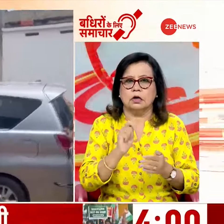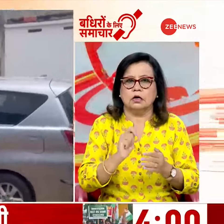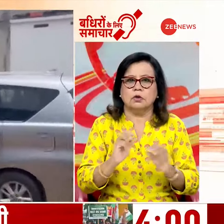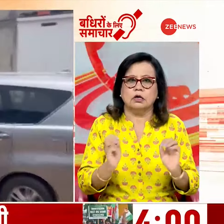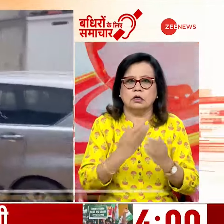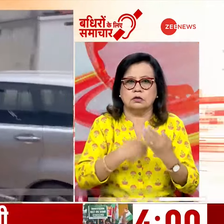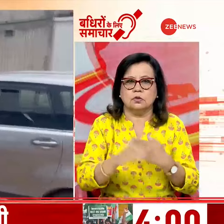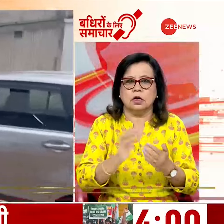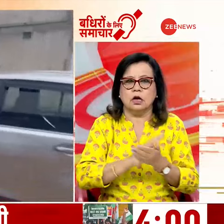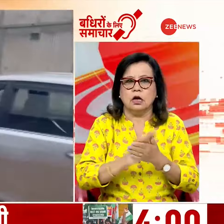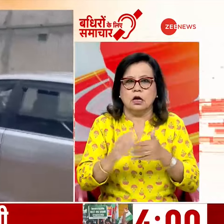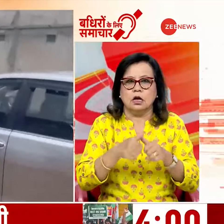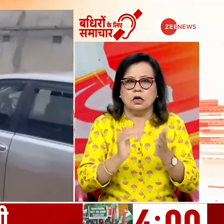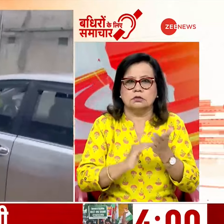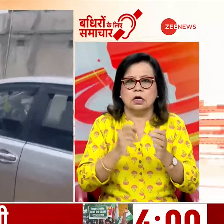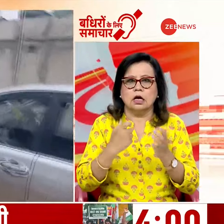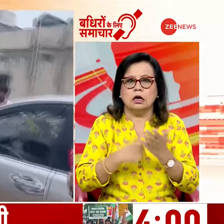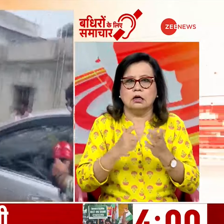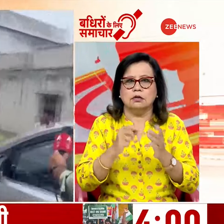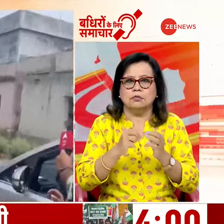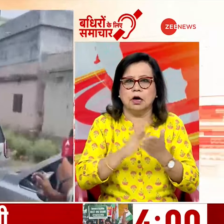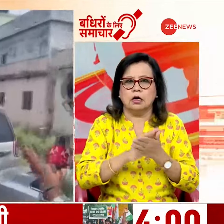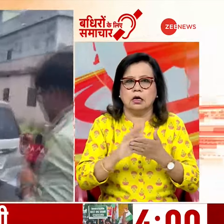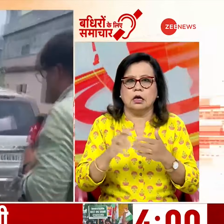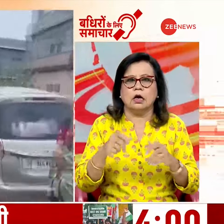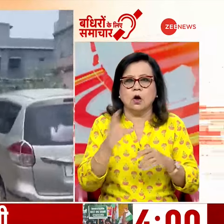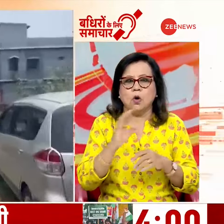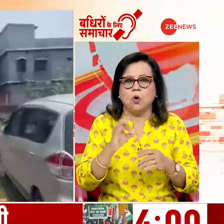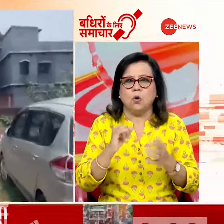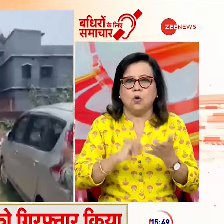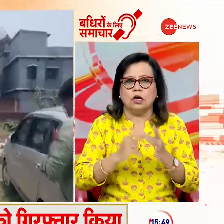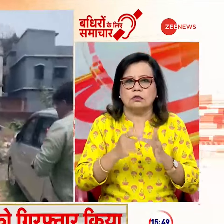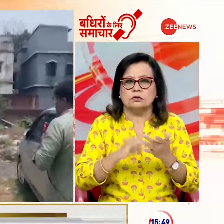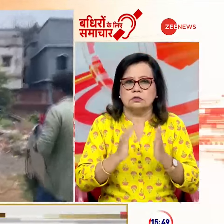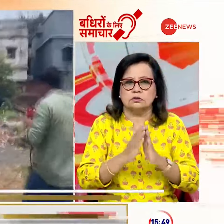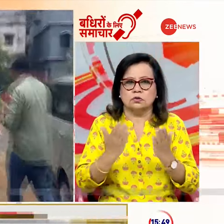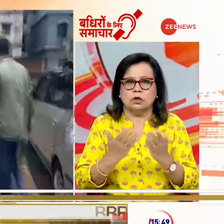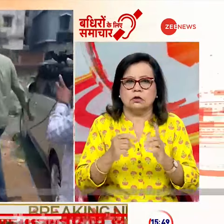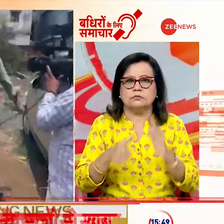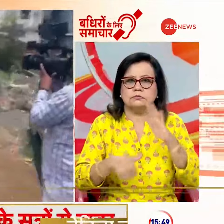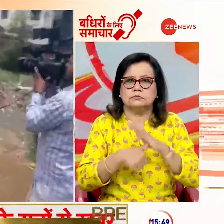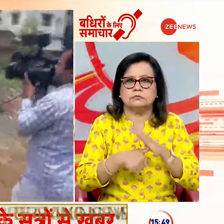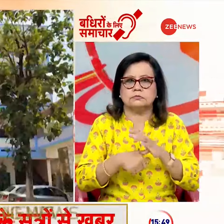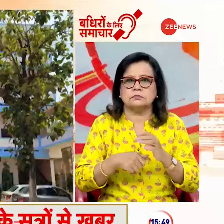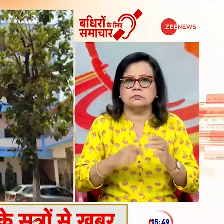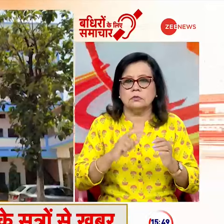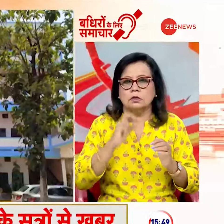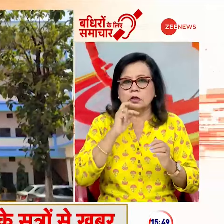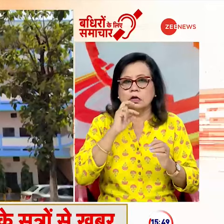में कार्रवाई करते हुए हजारीबाग के ओएसएस स्कूल के